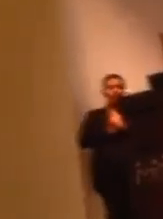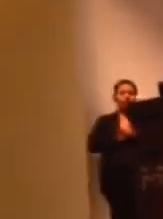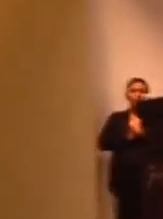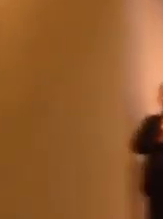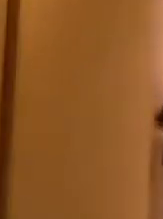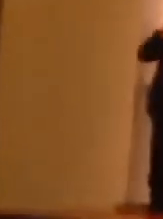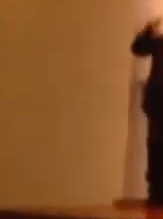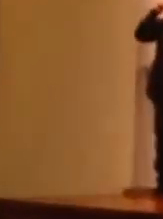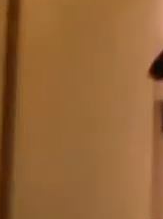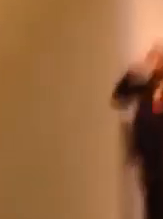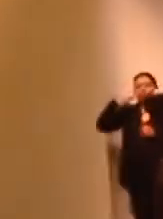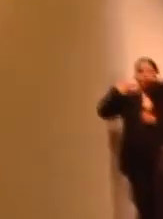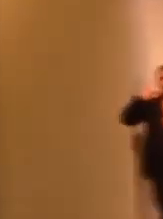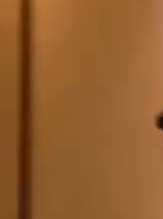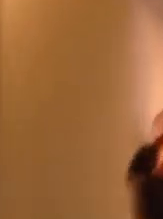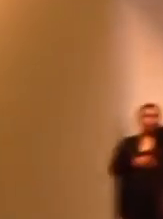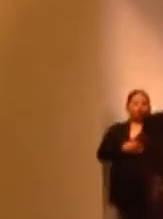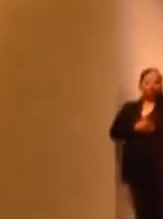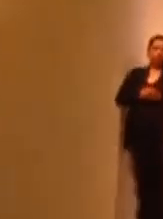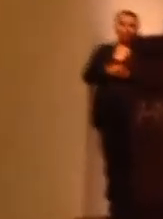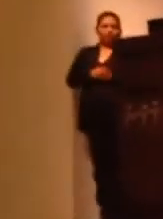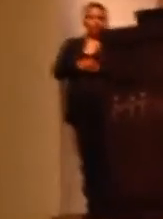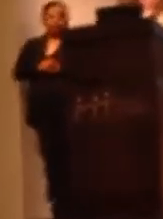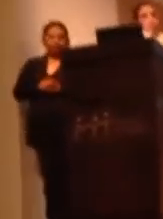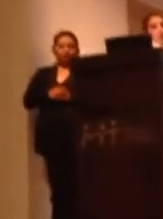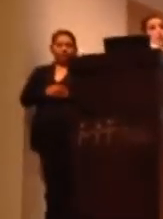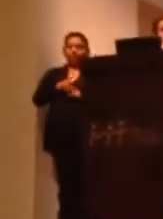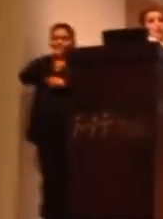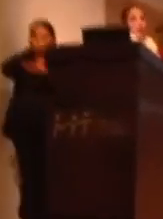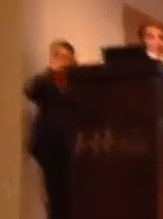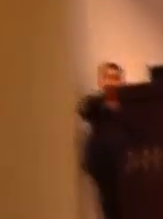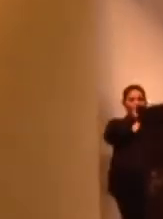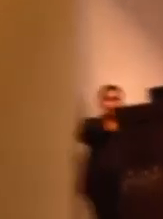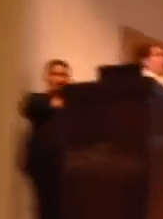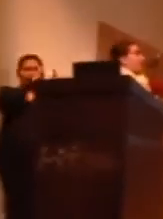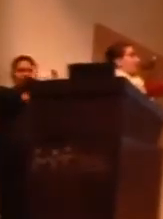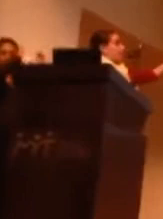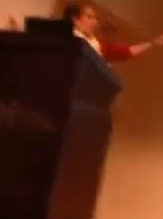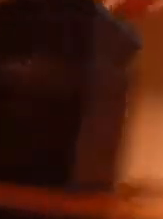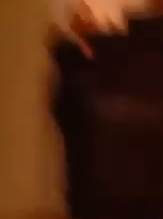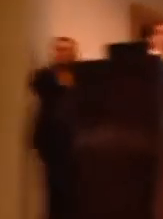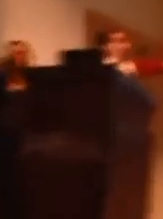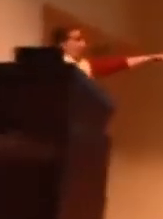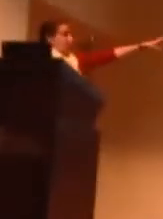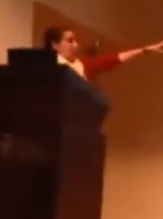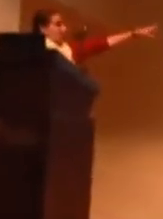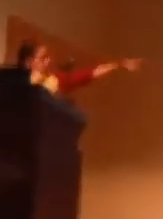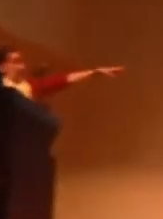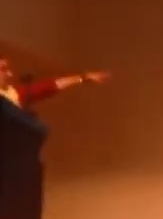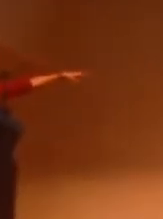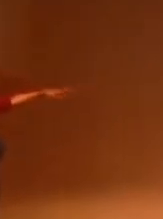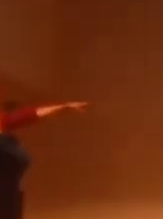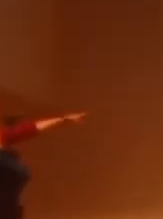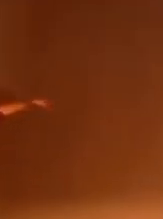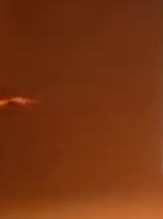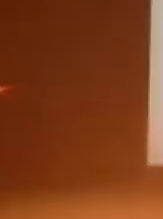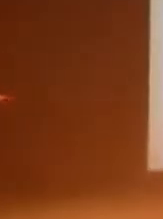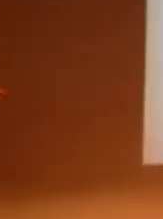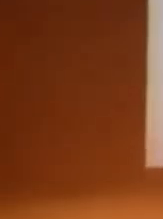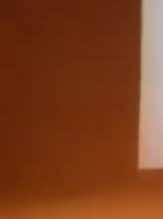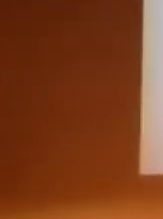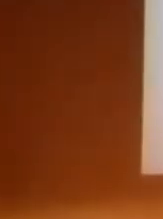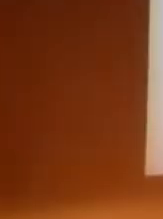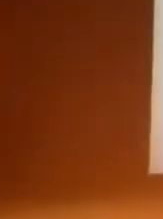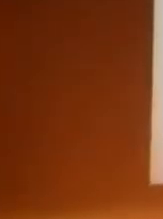TDAH, dislexia, etc. La parte azul es la parte frontal, la parte que está abajo de la rosa es el